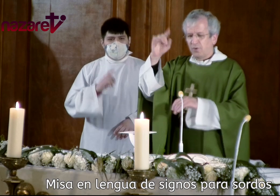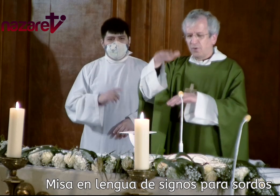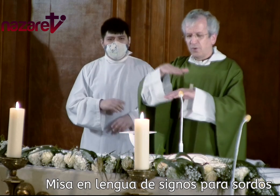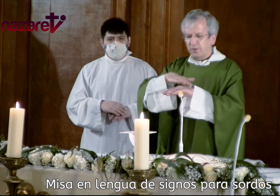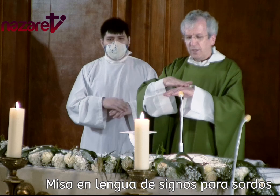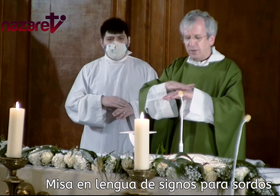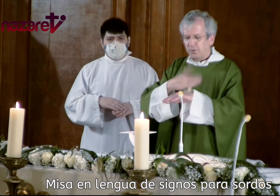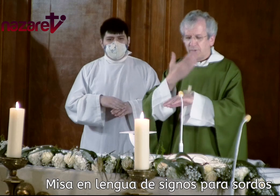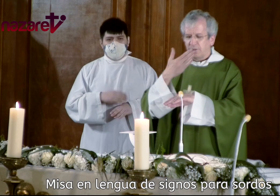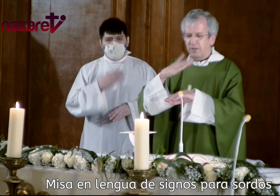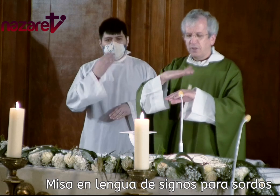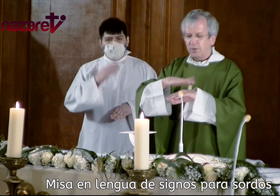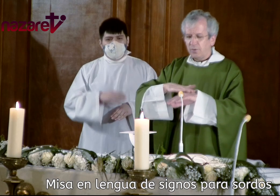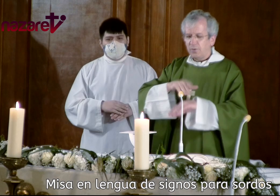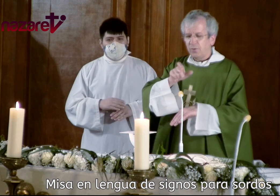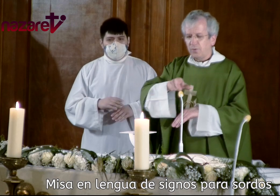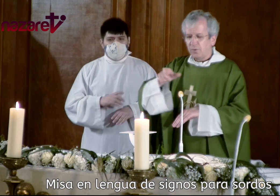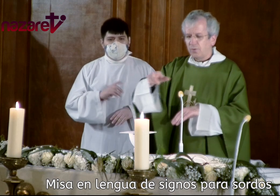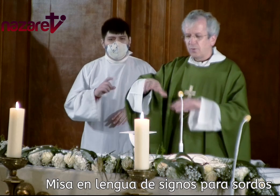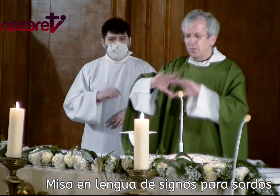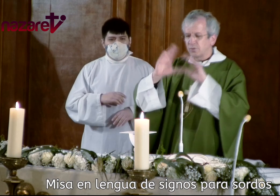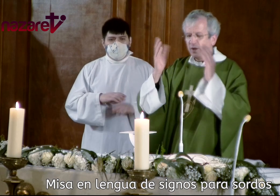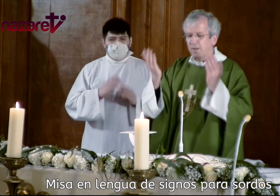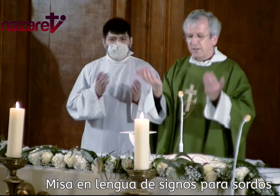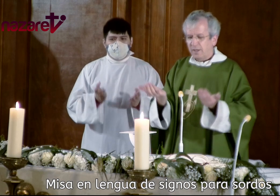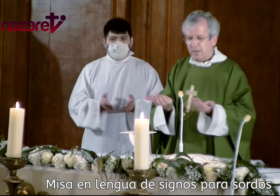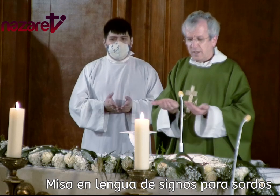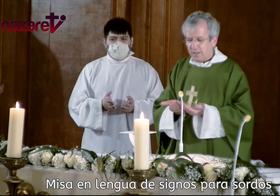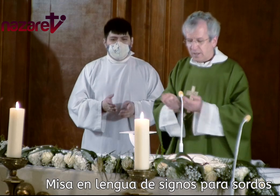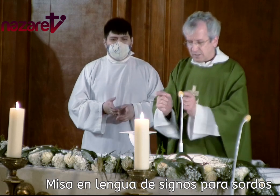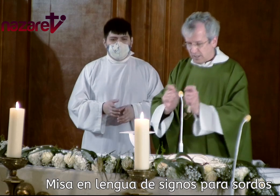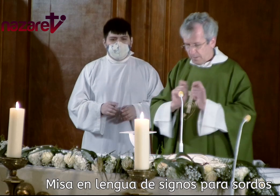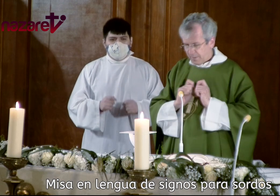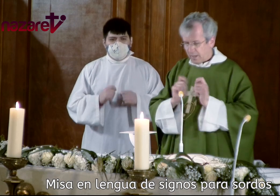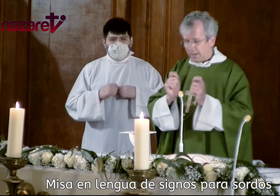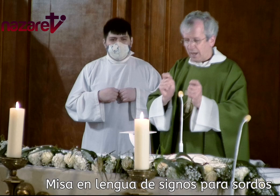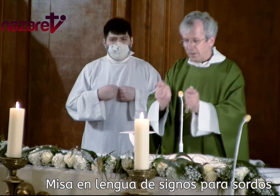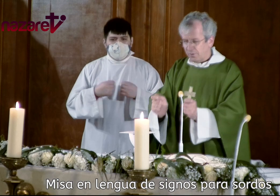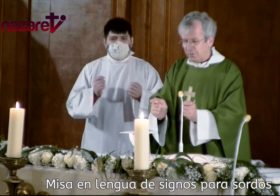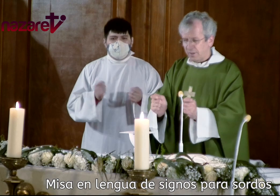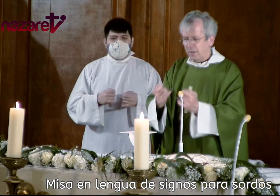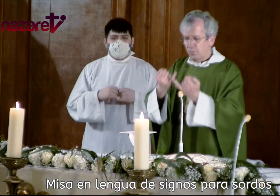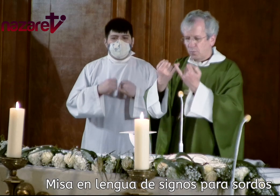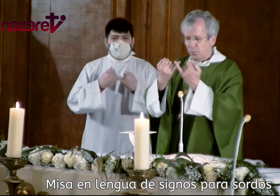cordero de dios que quita el pecado del mundo